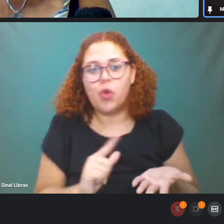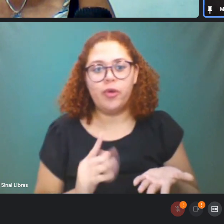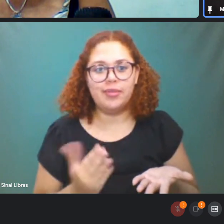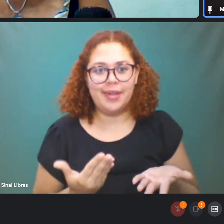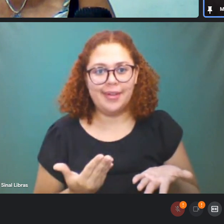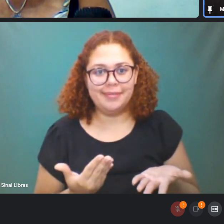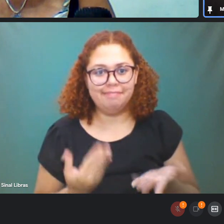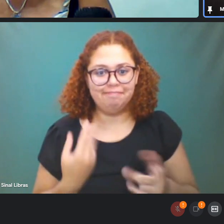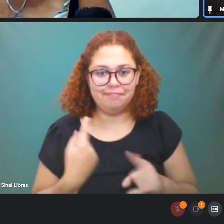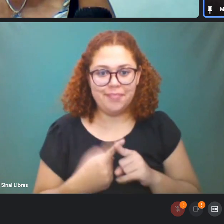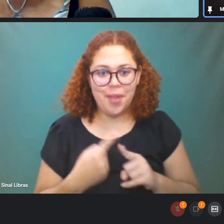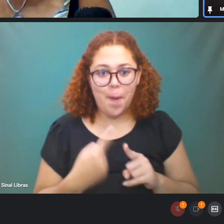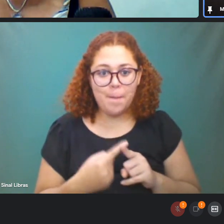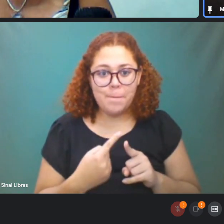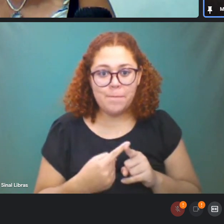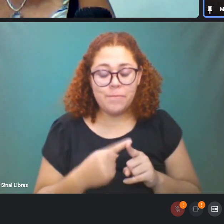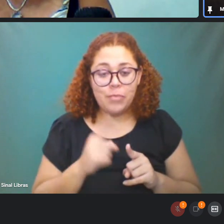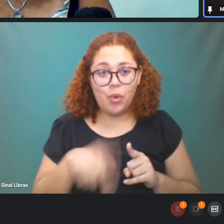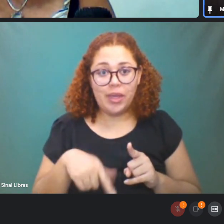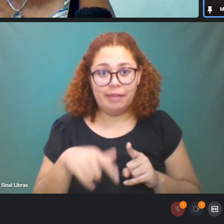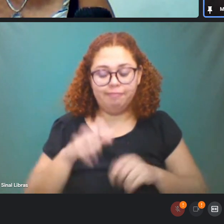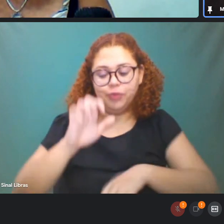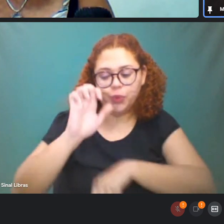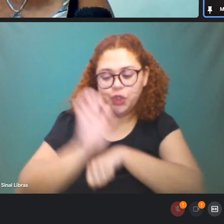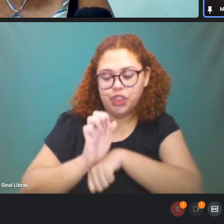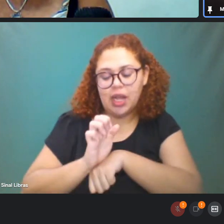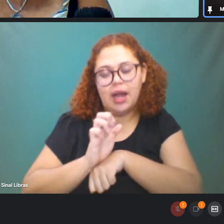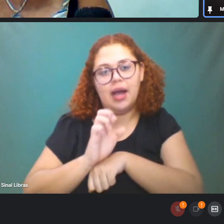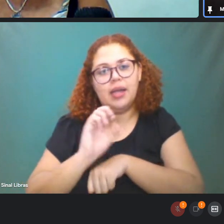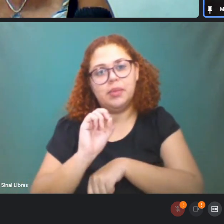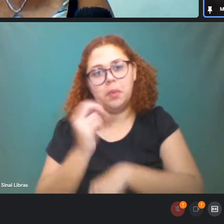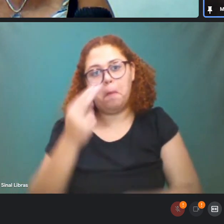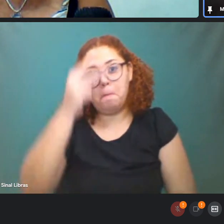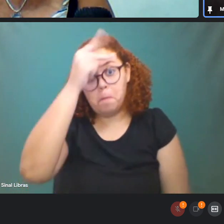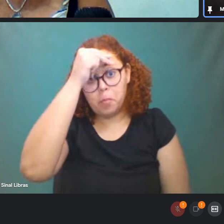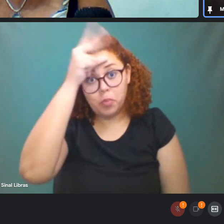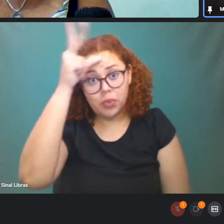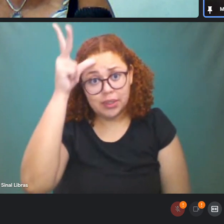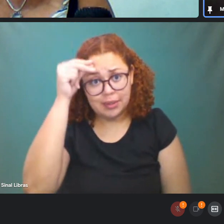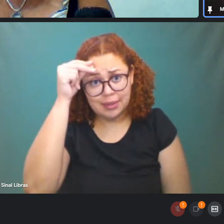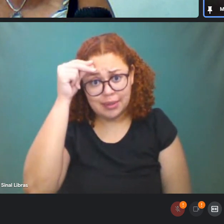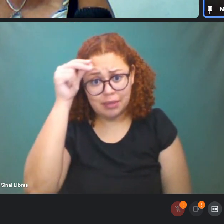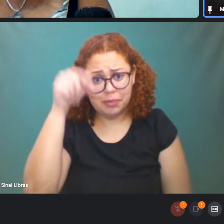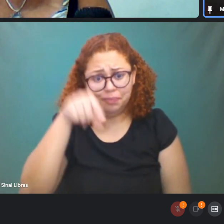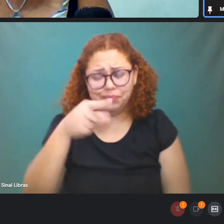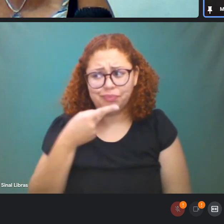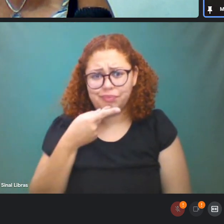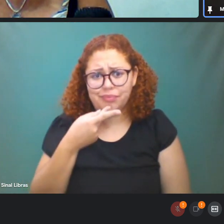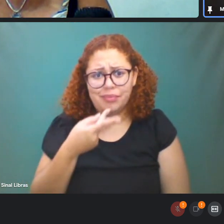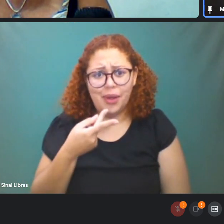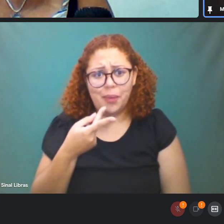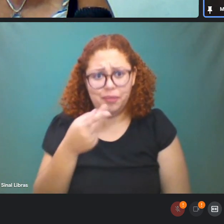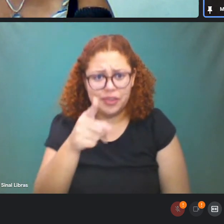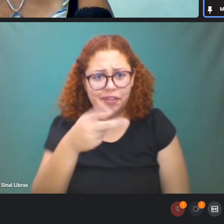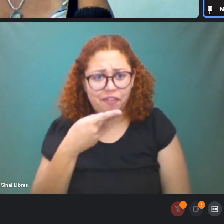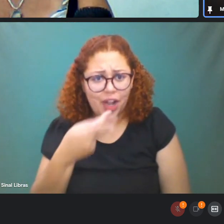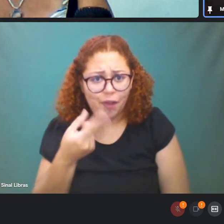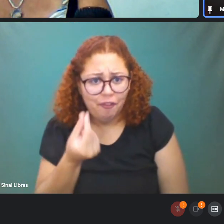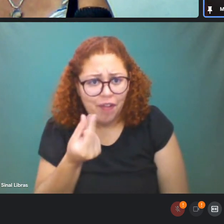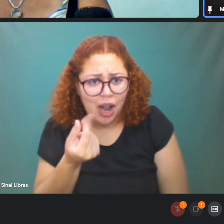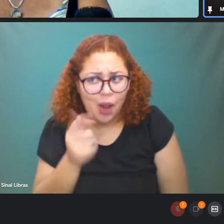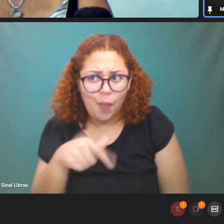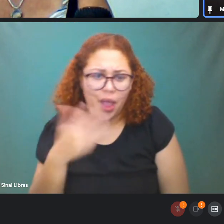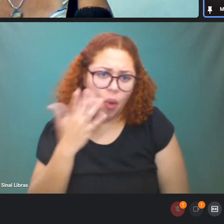própria, o próprio estado, o município, né, que esse valor que você tinha falado aí talvez seja só para o estado.